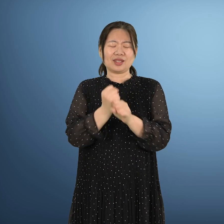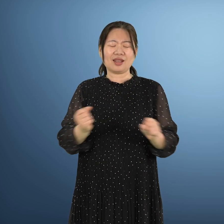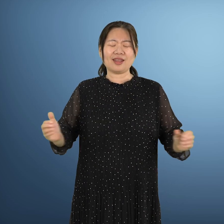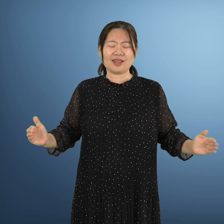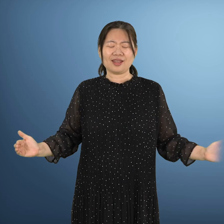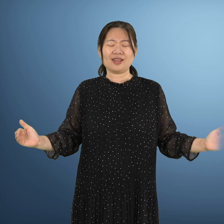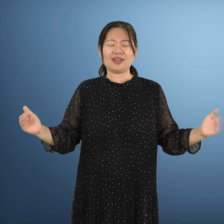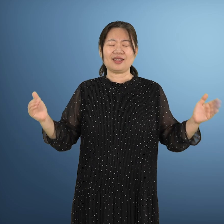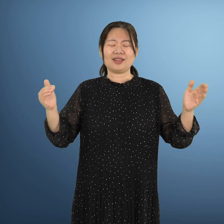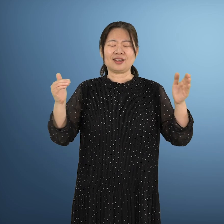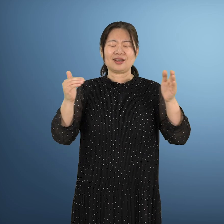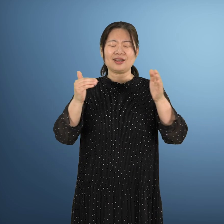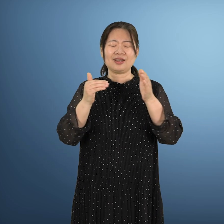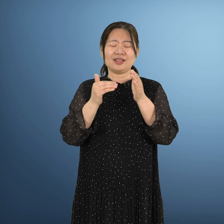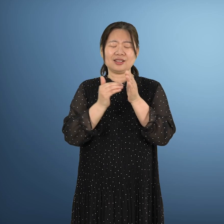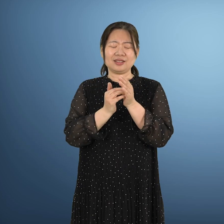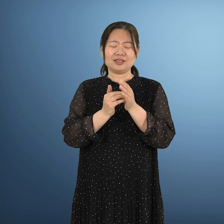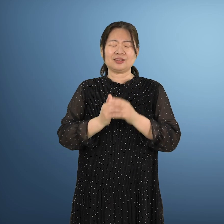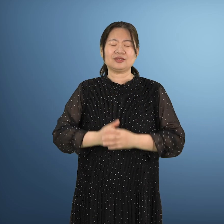창조하셨네.